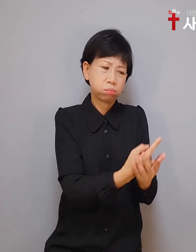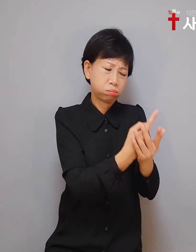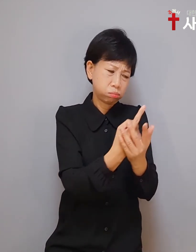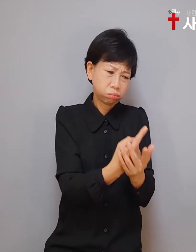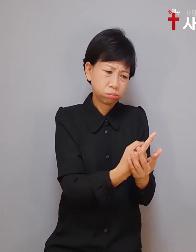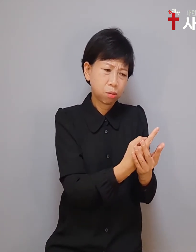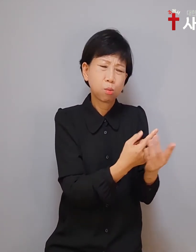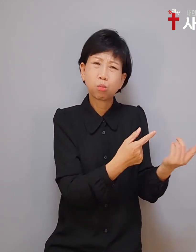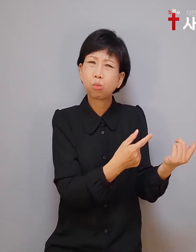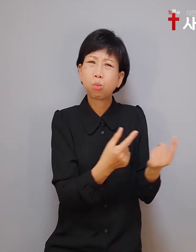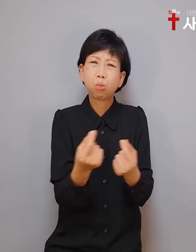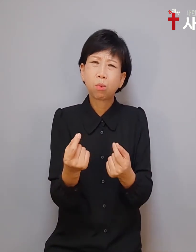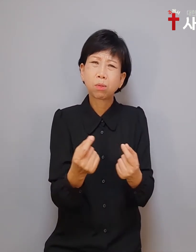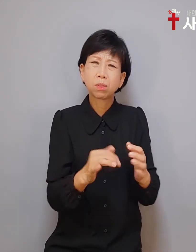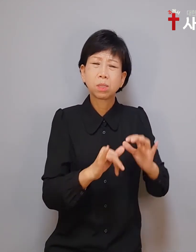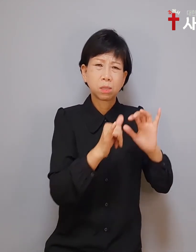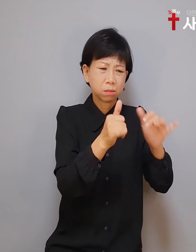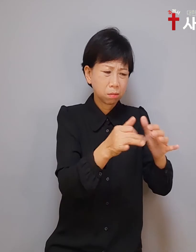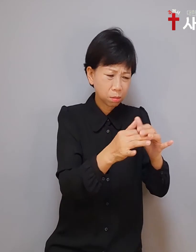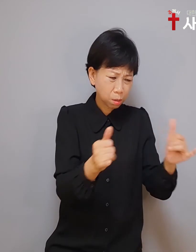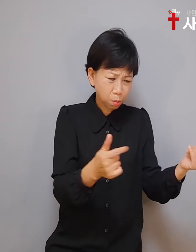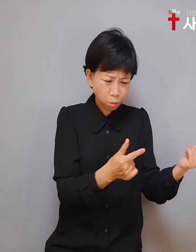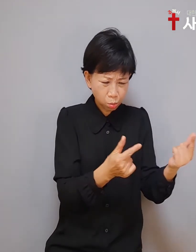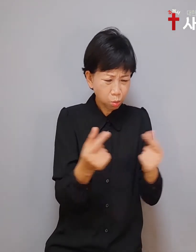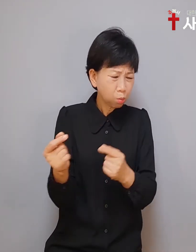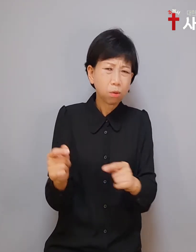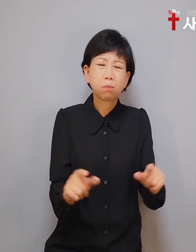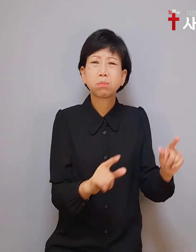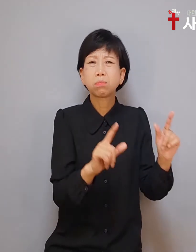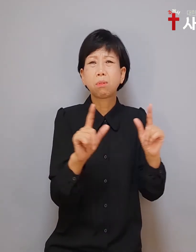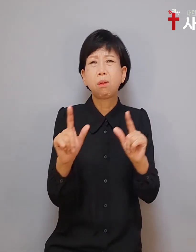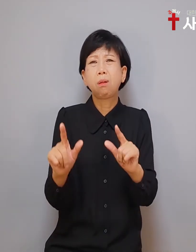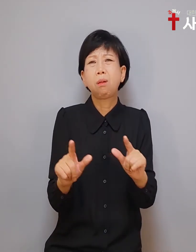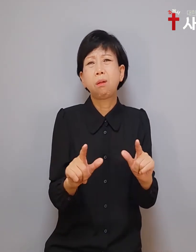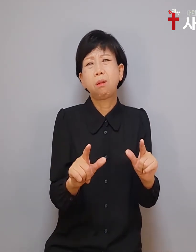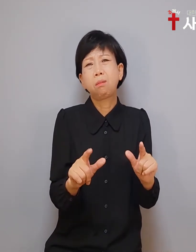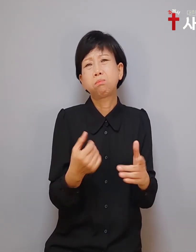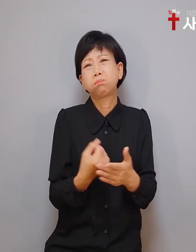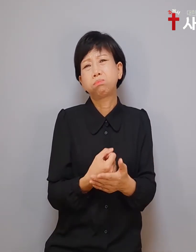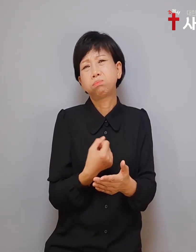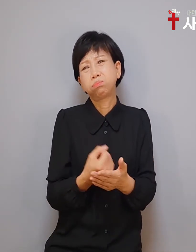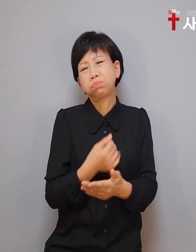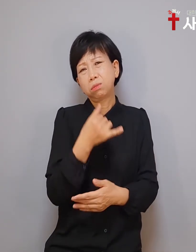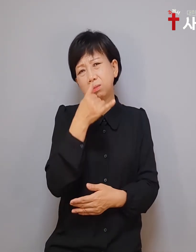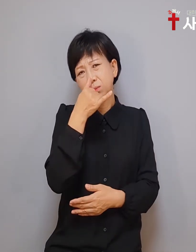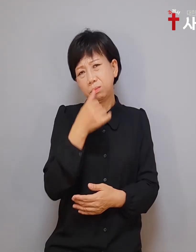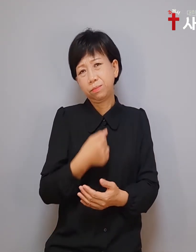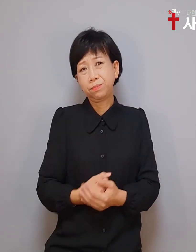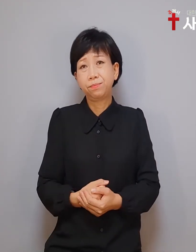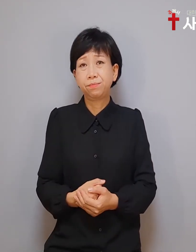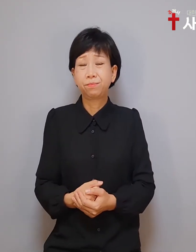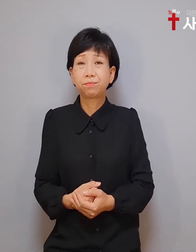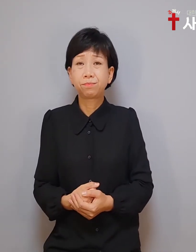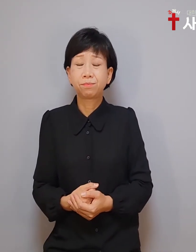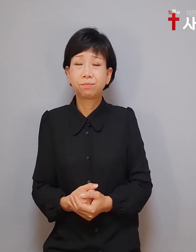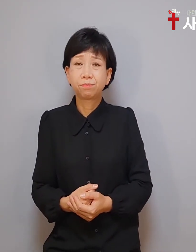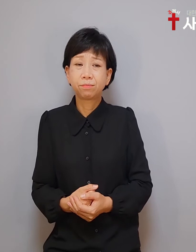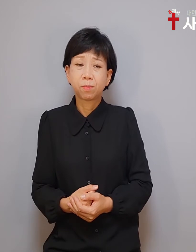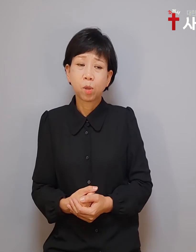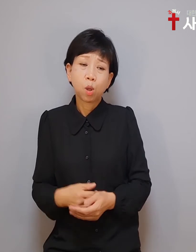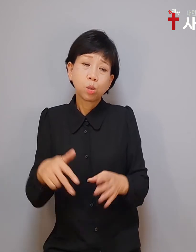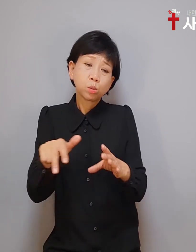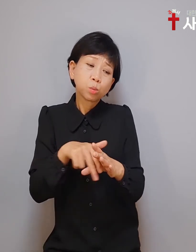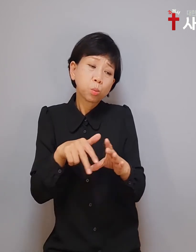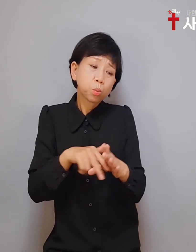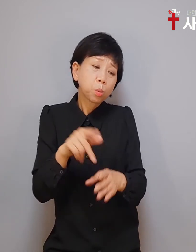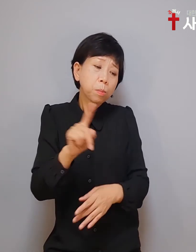경우가 좀처럼 많아졌습니다. 종교가 뭡니까? 그나마 기독교입니다라고 했던 사람들이 꽤나 됐었는데